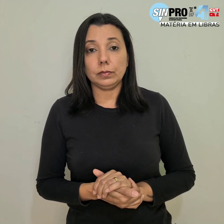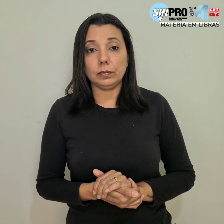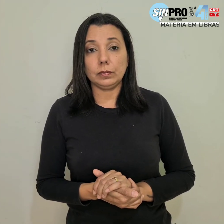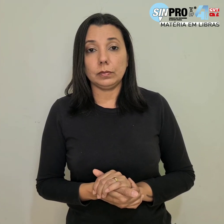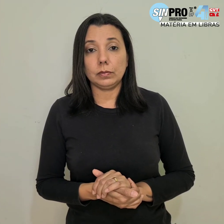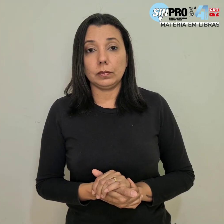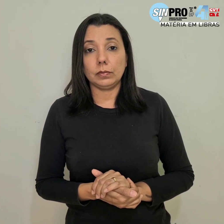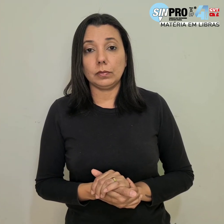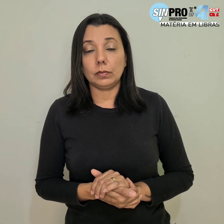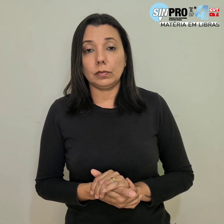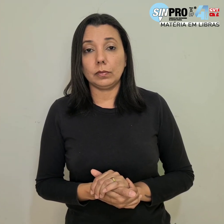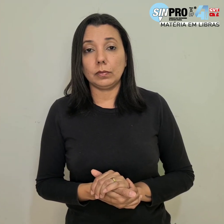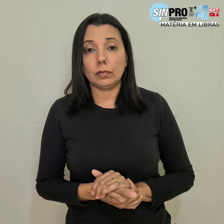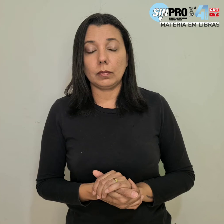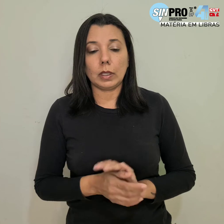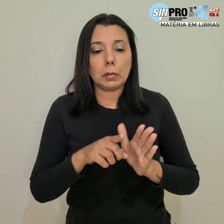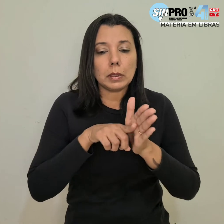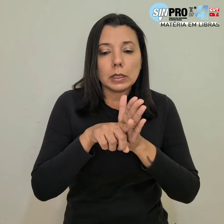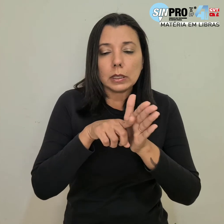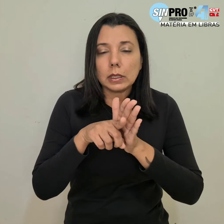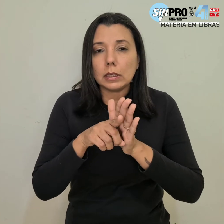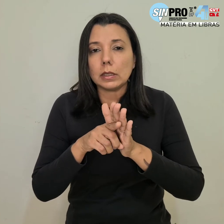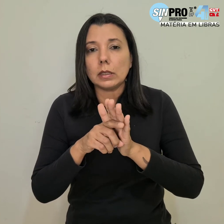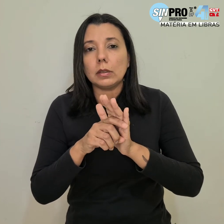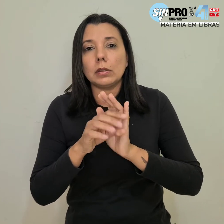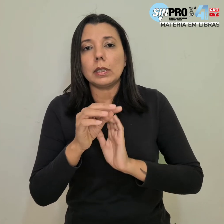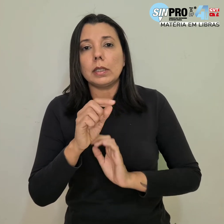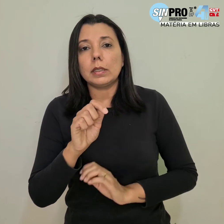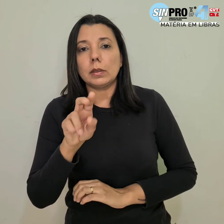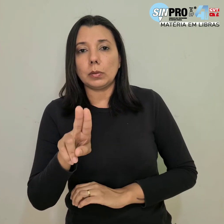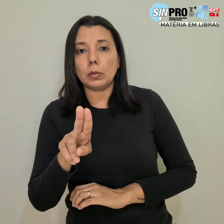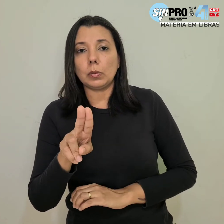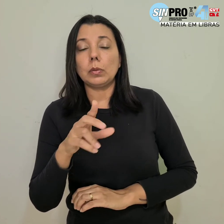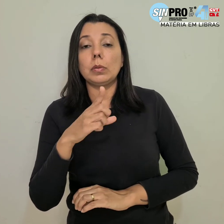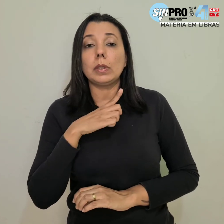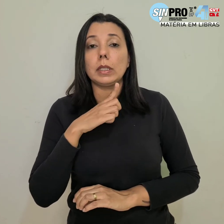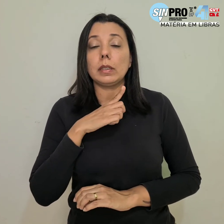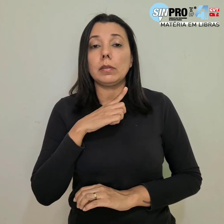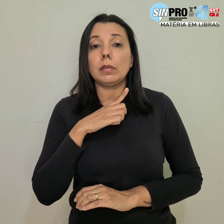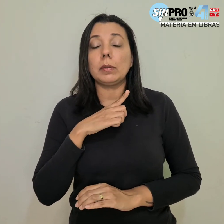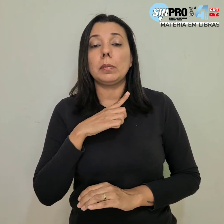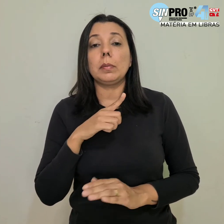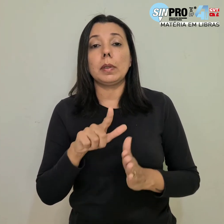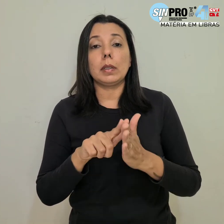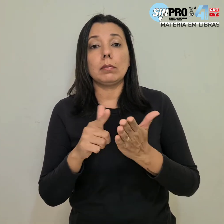A auditoria do Tribunal de Contas da União, obtida pela Folha de São Paulo,